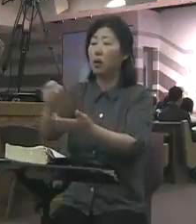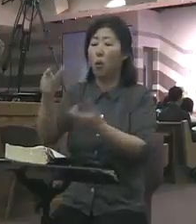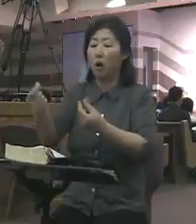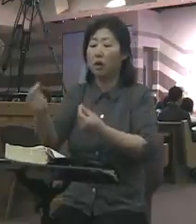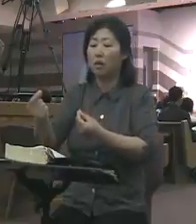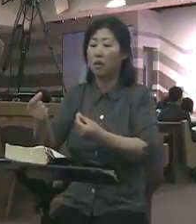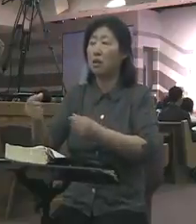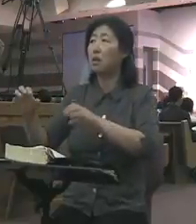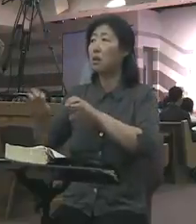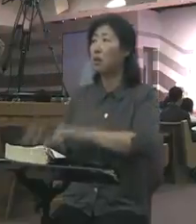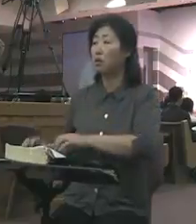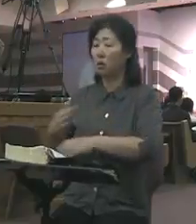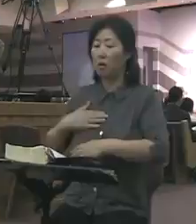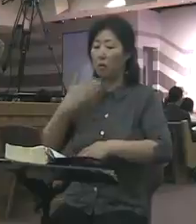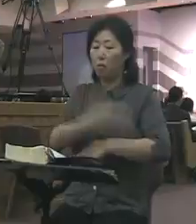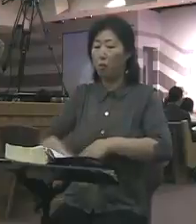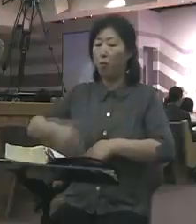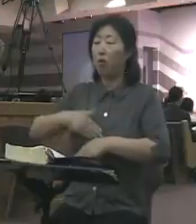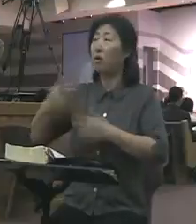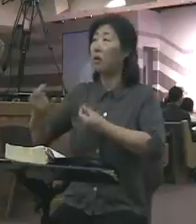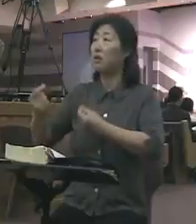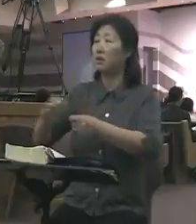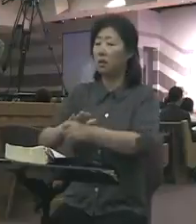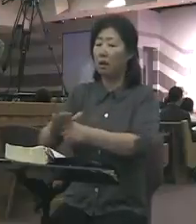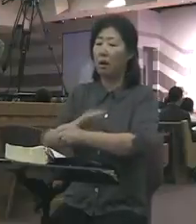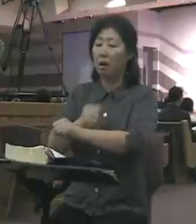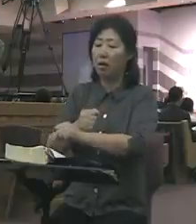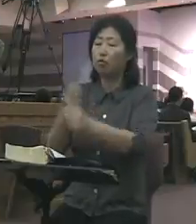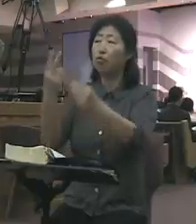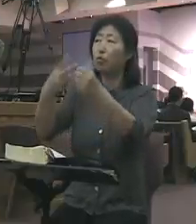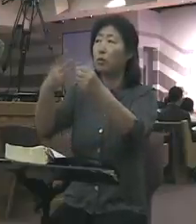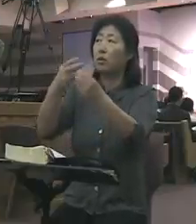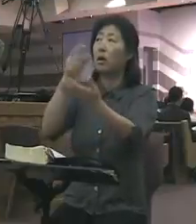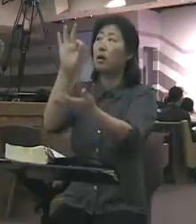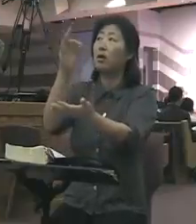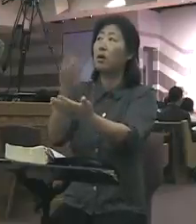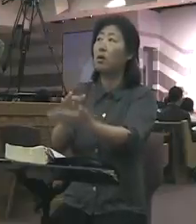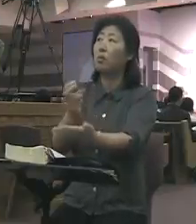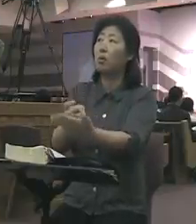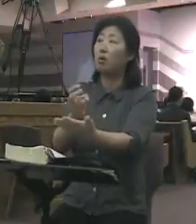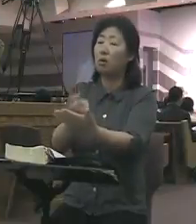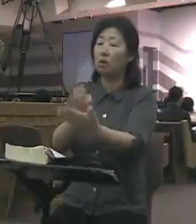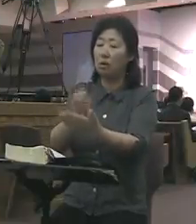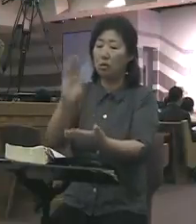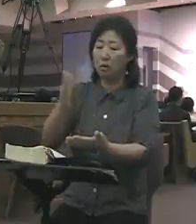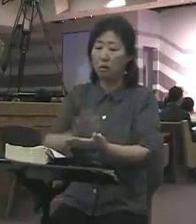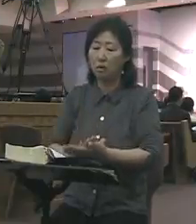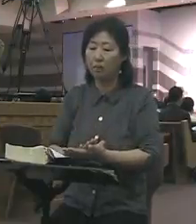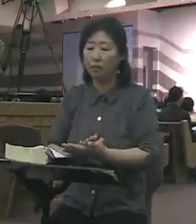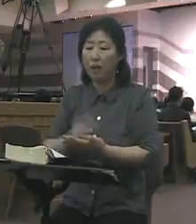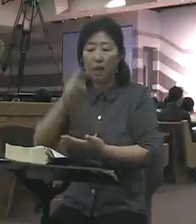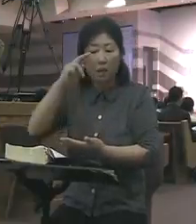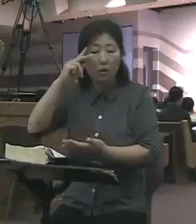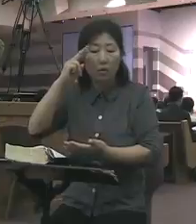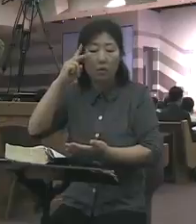같이 사랑하는 것, 이것이 둘째 되는 계명입니다. 사도 바울이 뭐라고 합니까? 그는 내